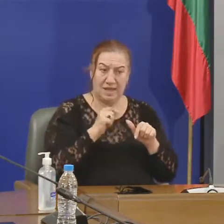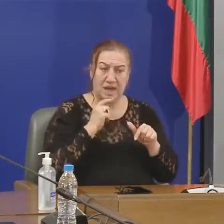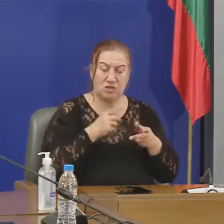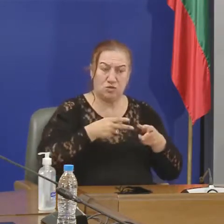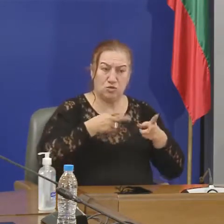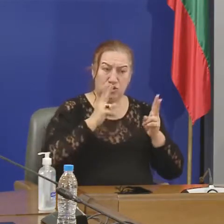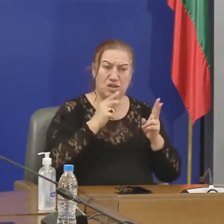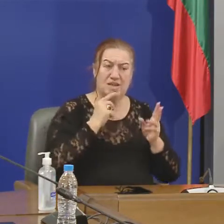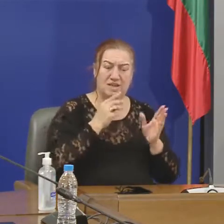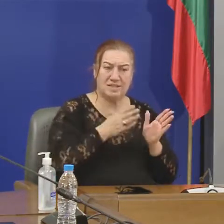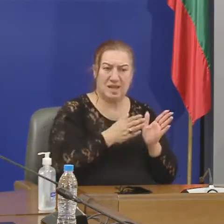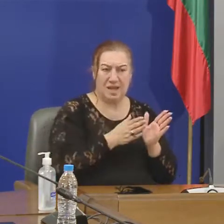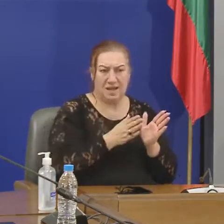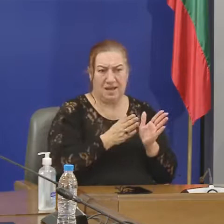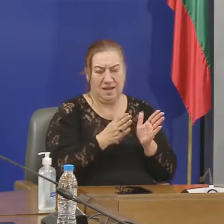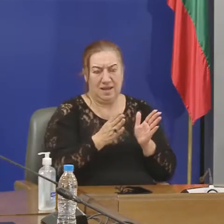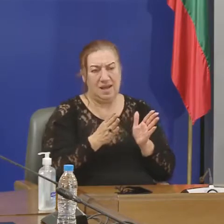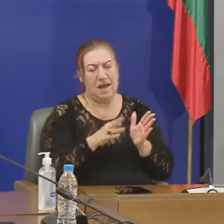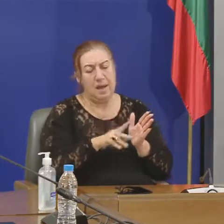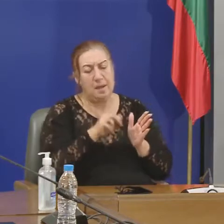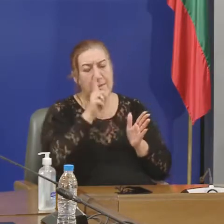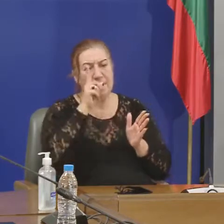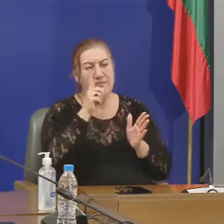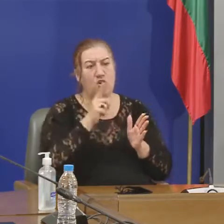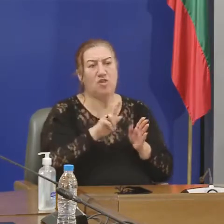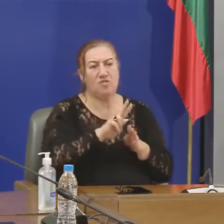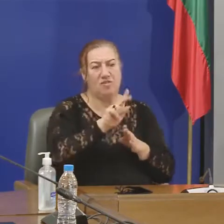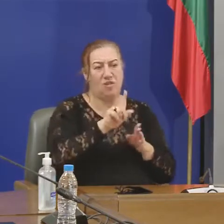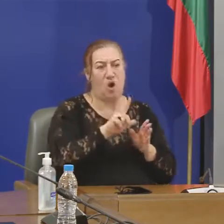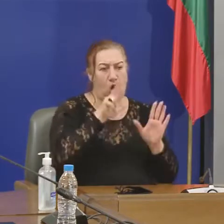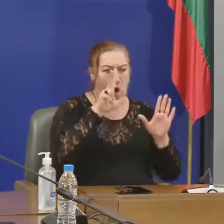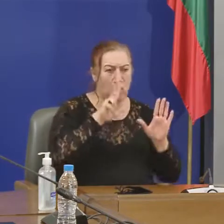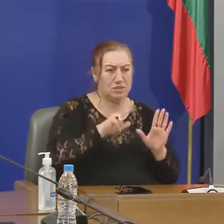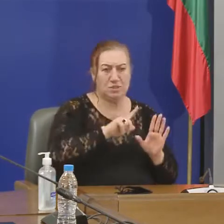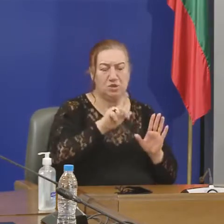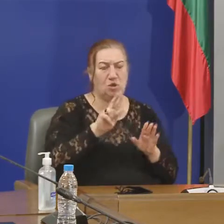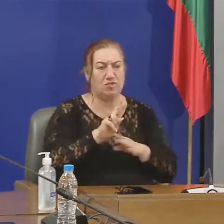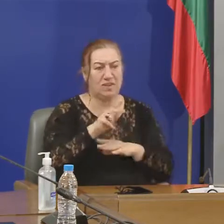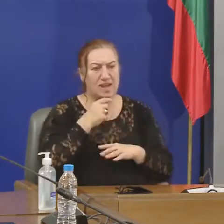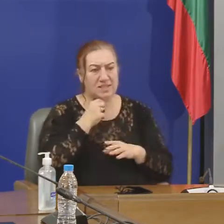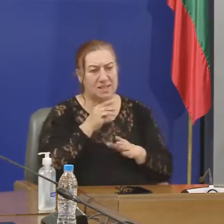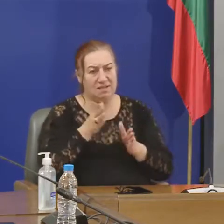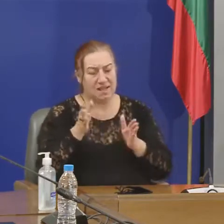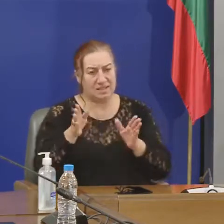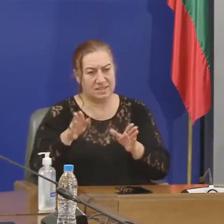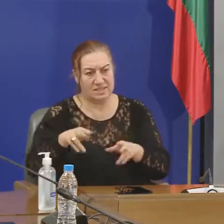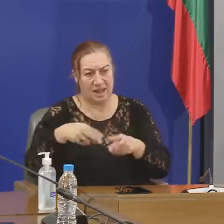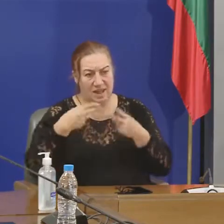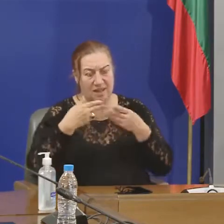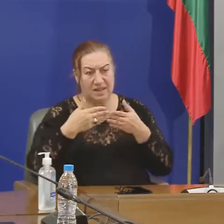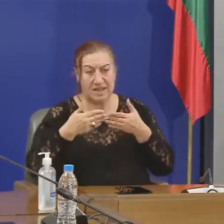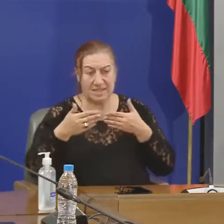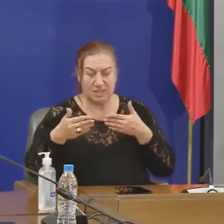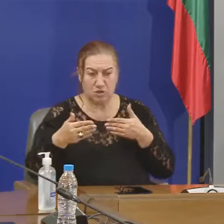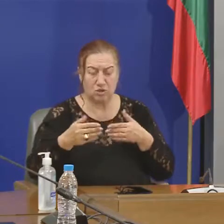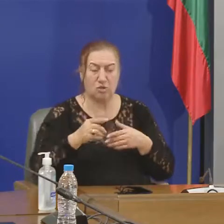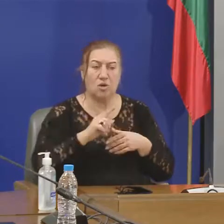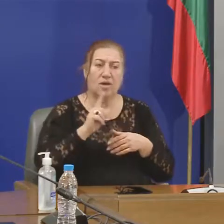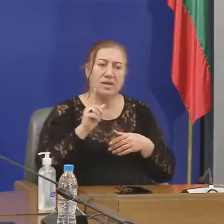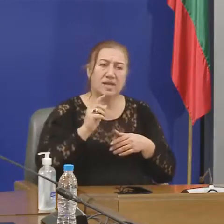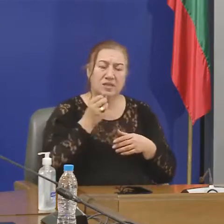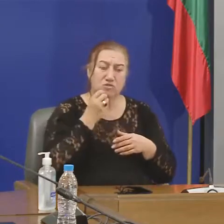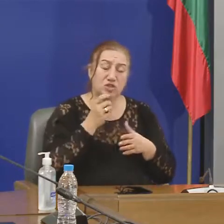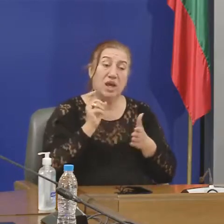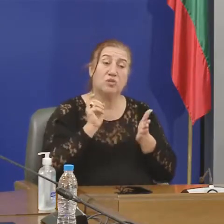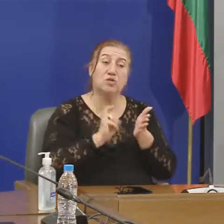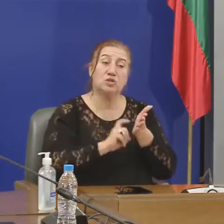етап, въпреки това, което казах, мисля, че е разумно и балансирано. Не случайно и законодателя е дал правото на